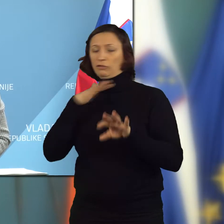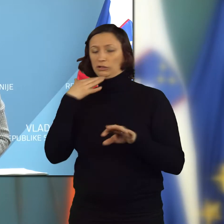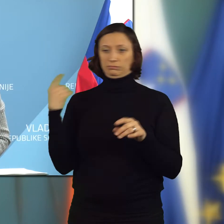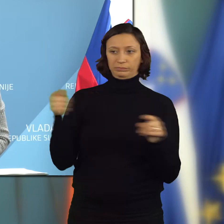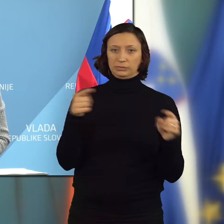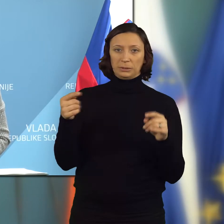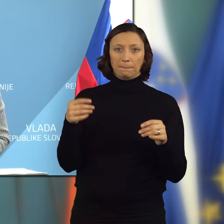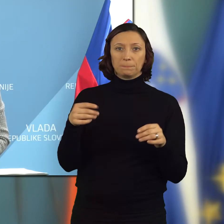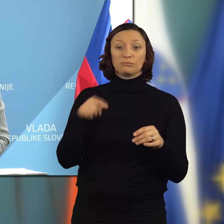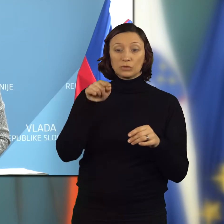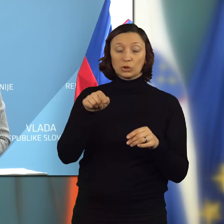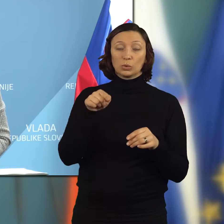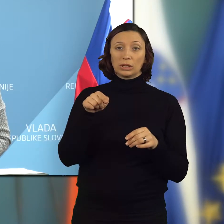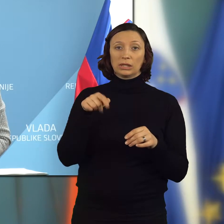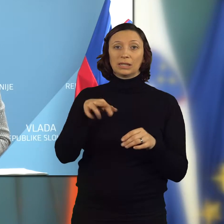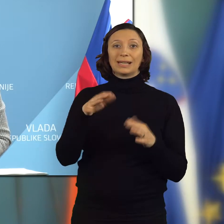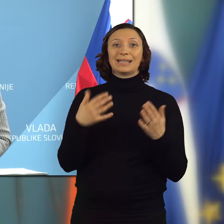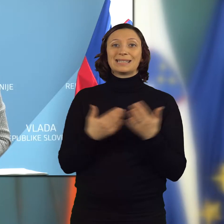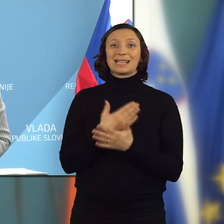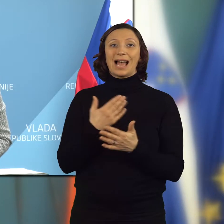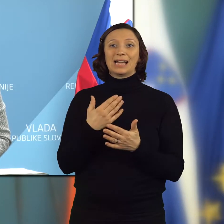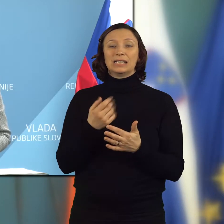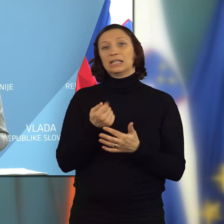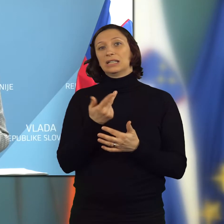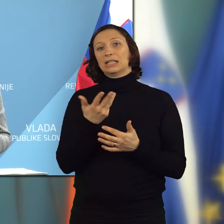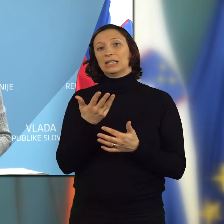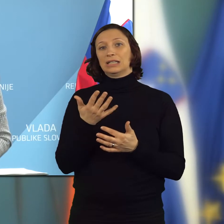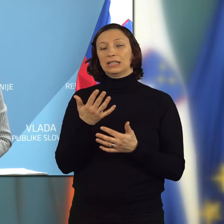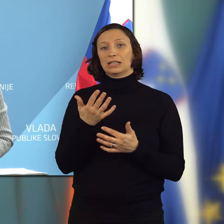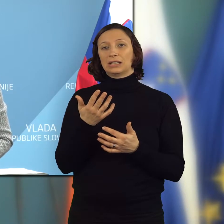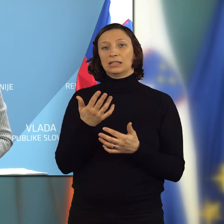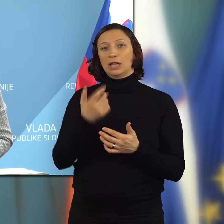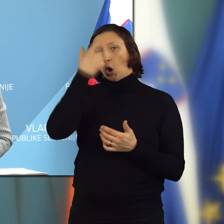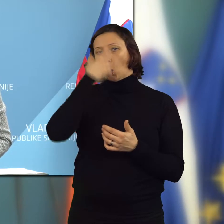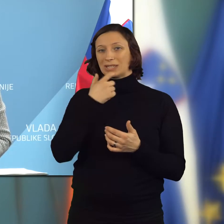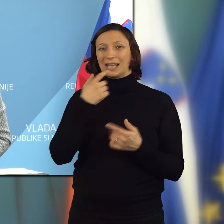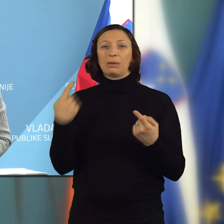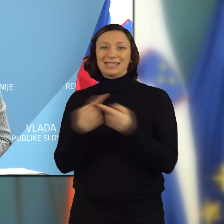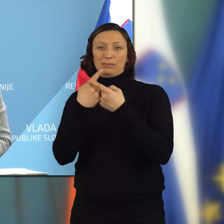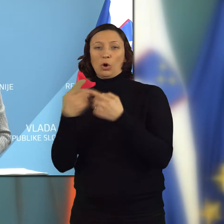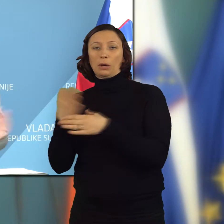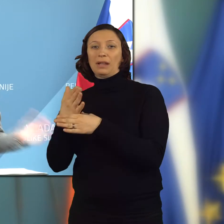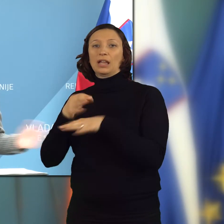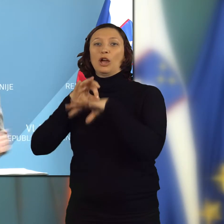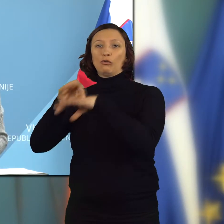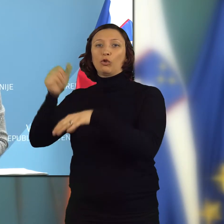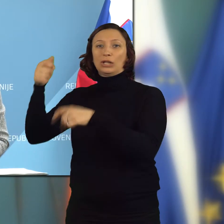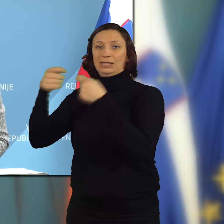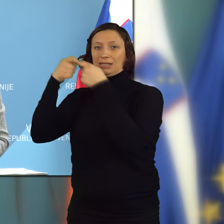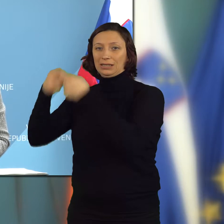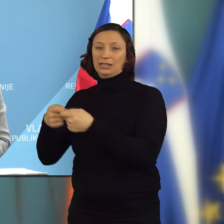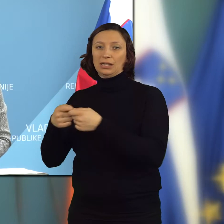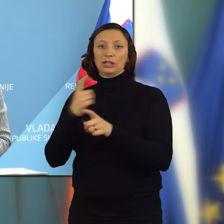televizijskih oddajah, da gre tudi za neke vrste oseben spor med vodjem